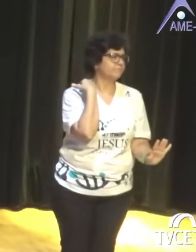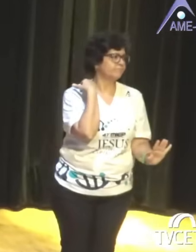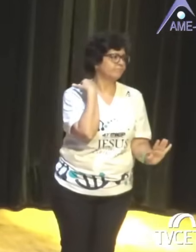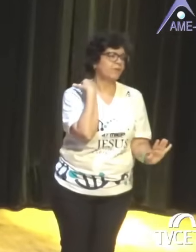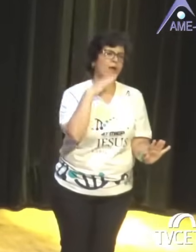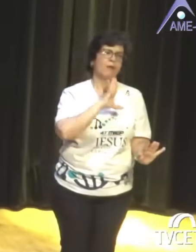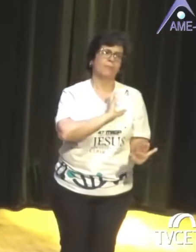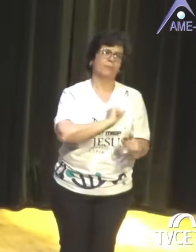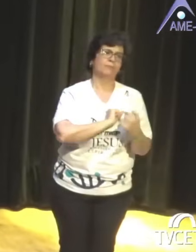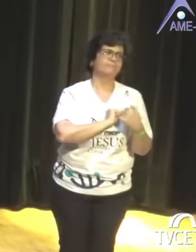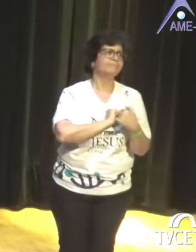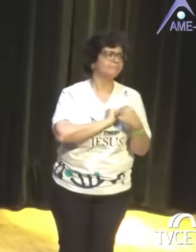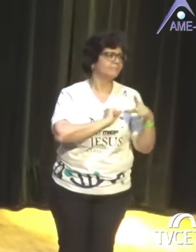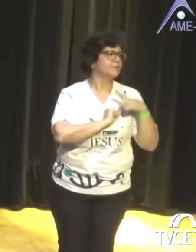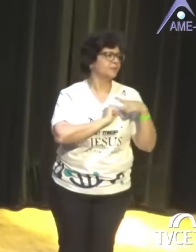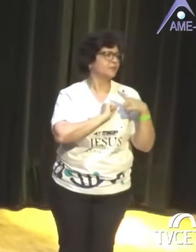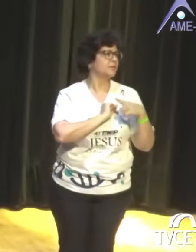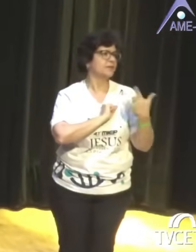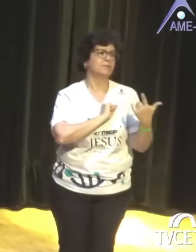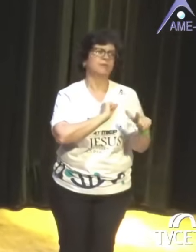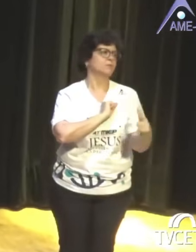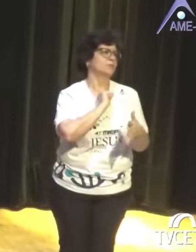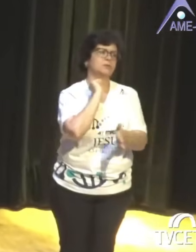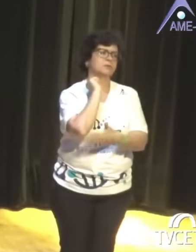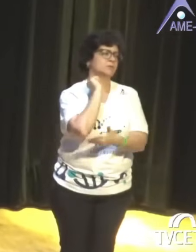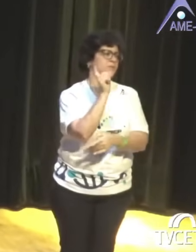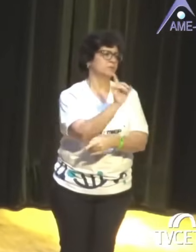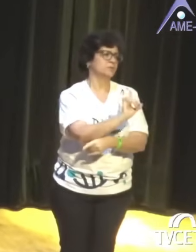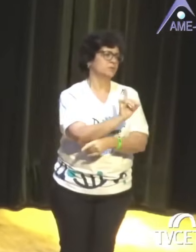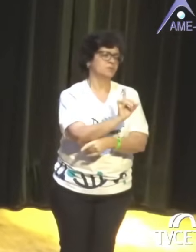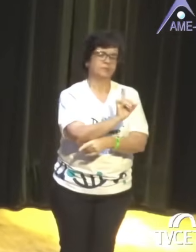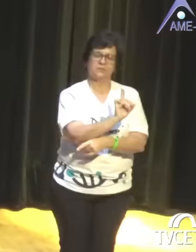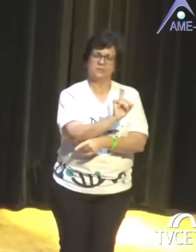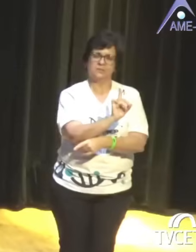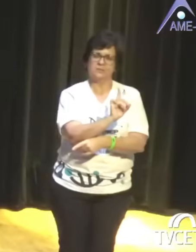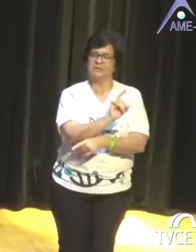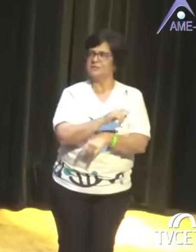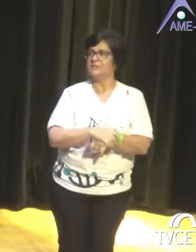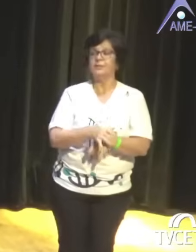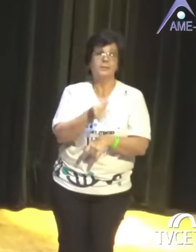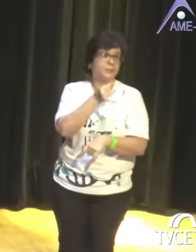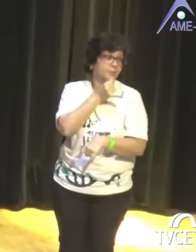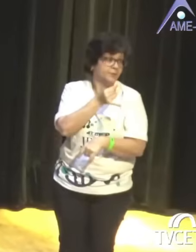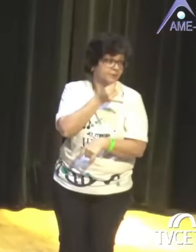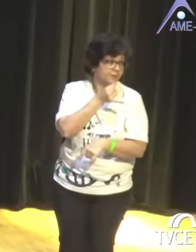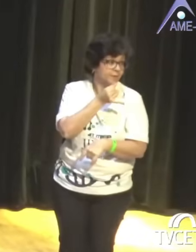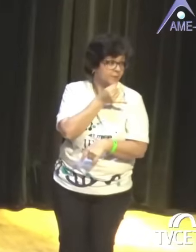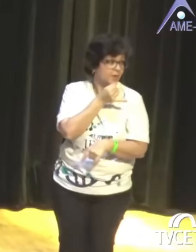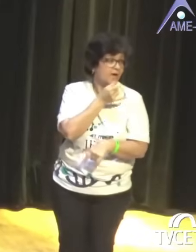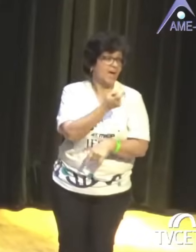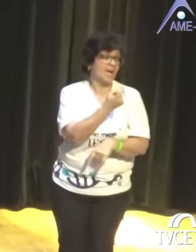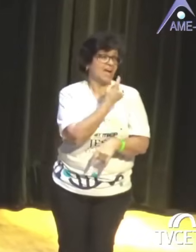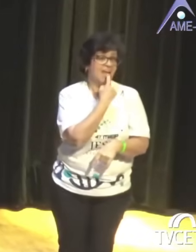tem amor mas não tem ciúme por exemplo